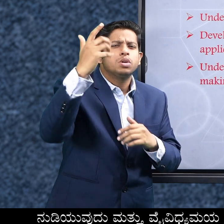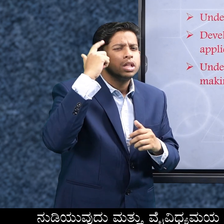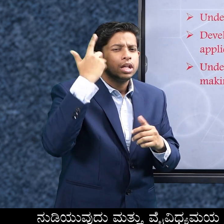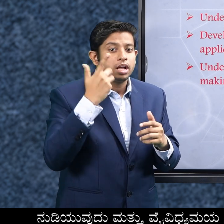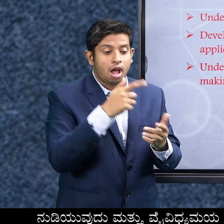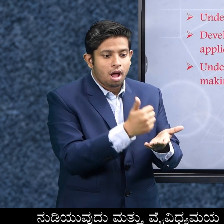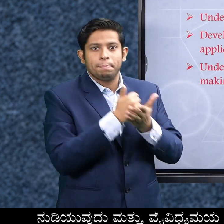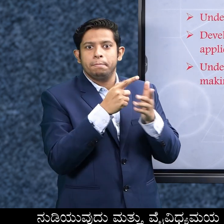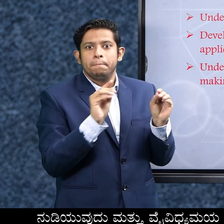ಉತ್ತಮಗೊಳಿಸುವುದು.